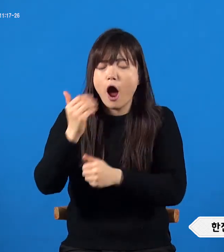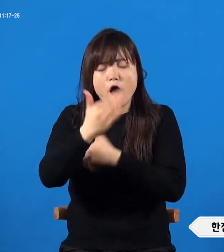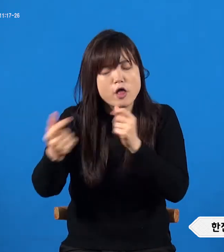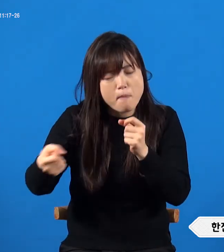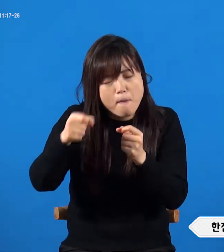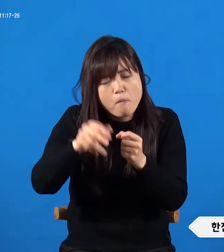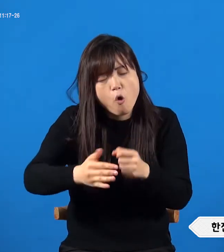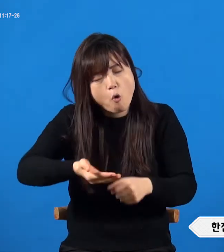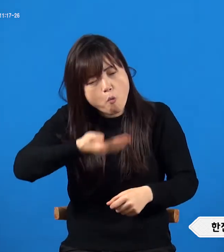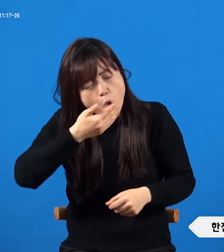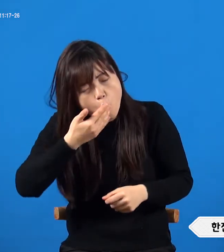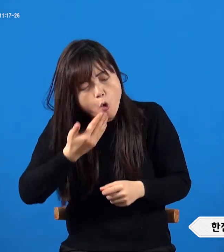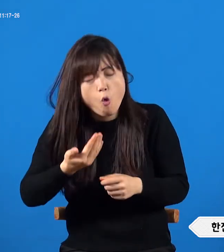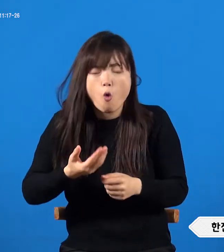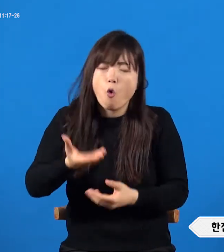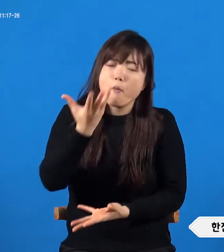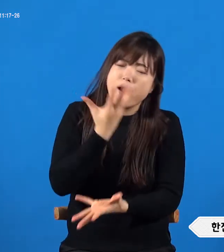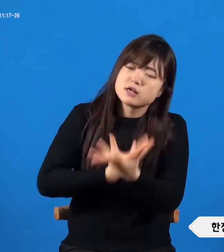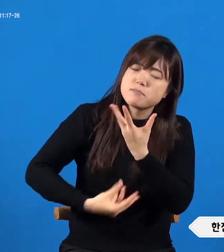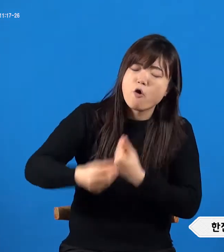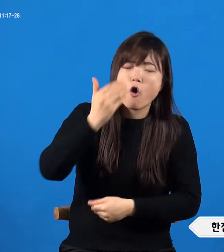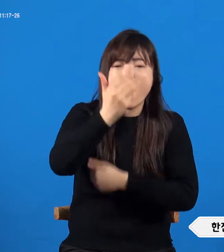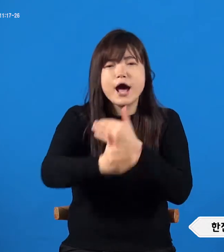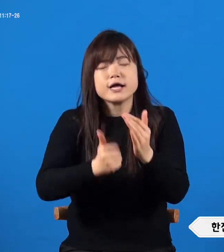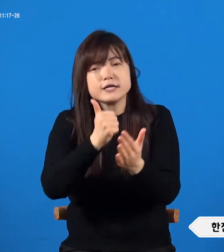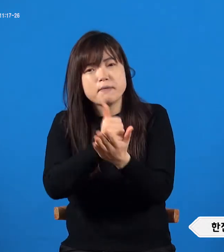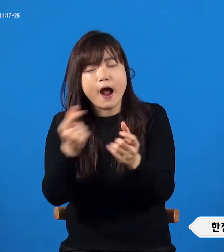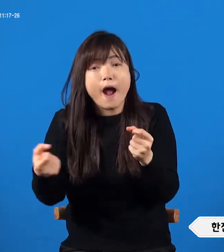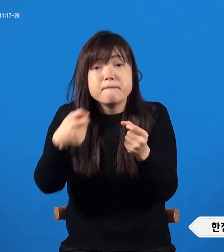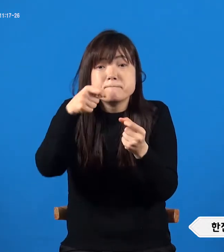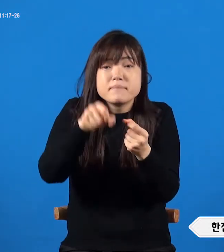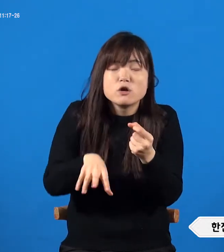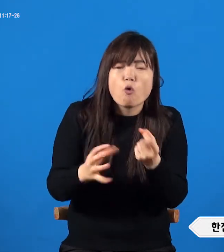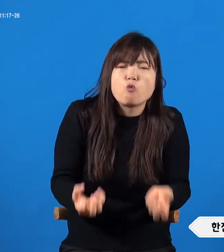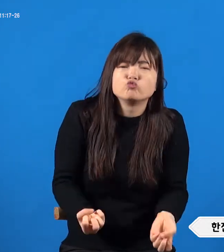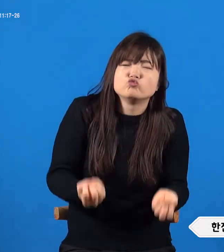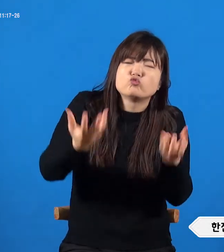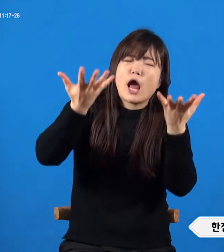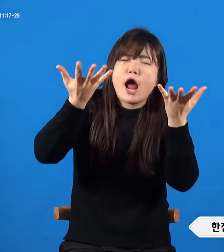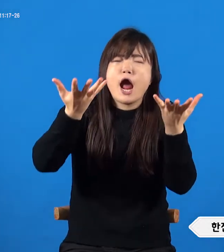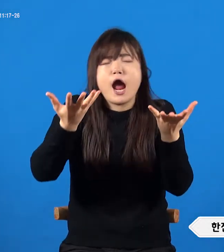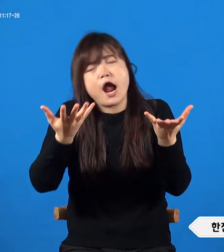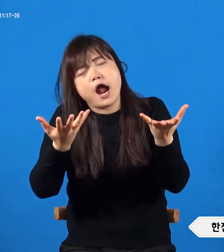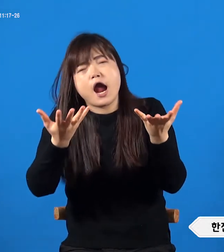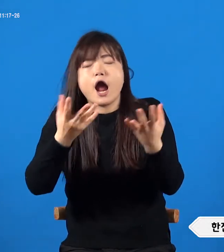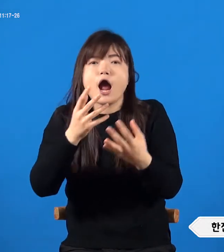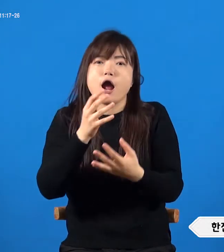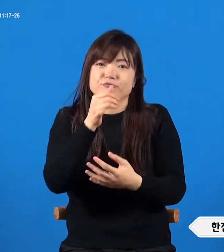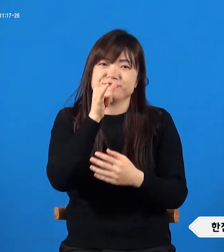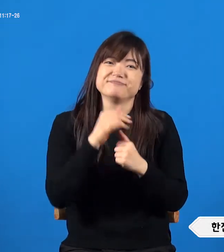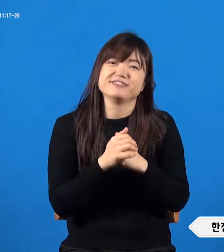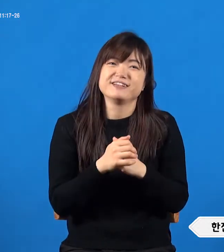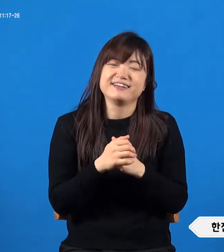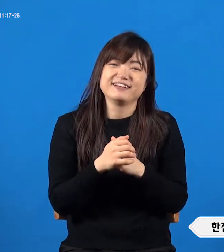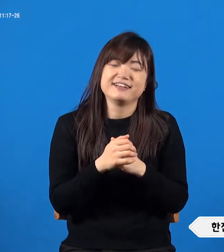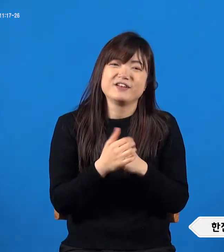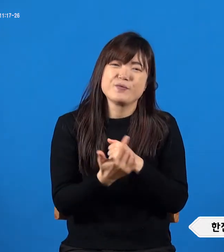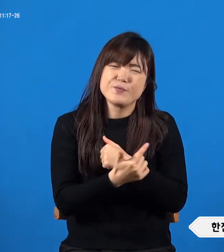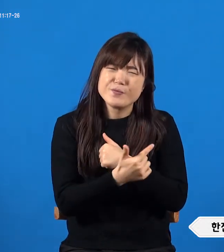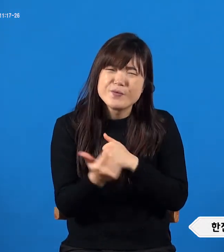먹고 마시면서 언약 체결을 축하하는 축하 잔치를 벌린 것입니다.